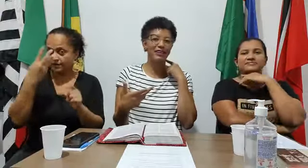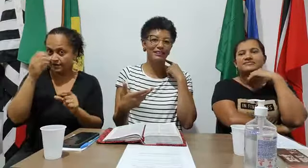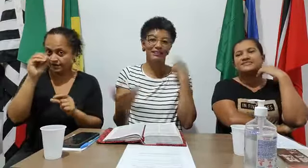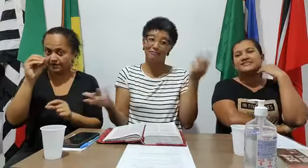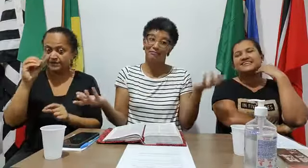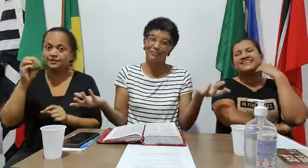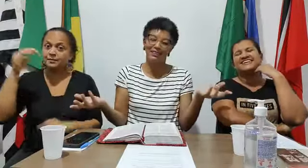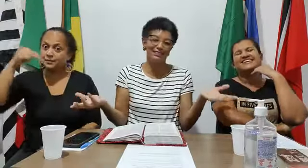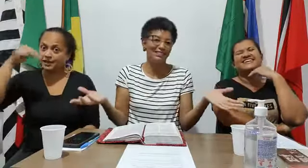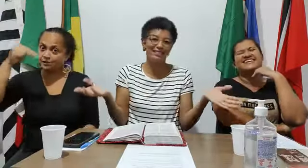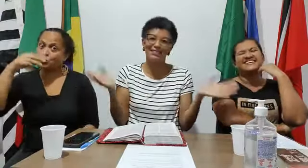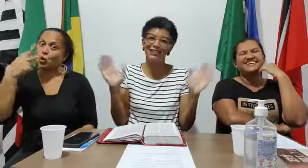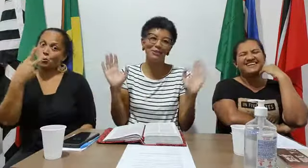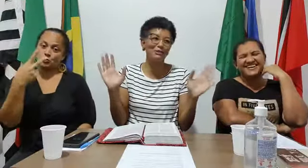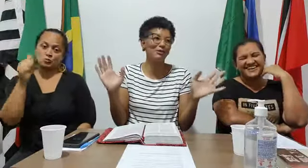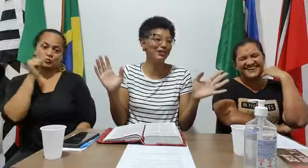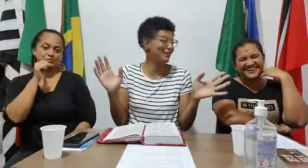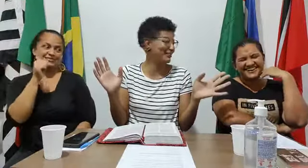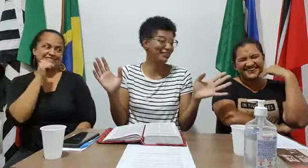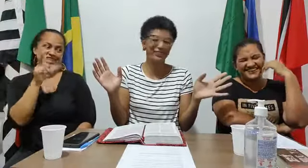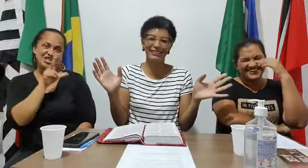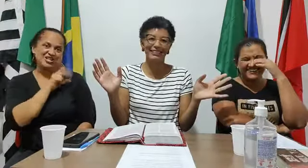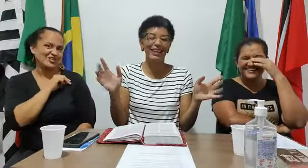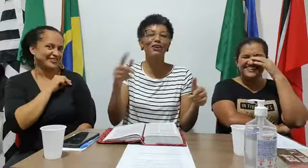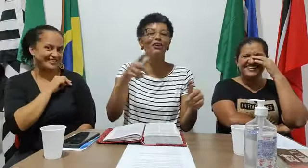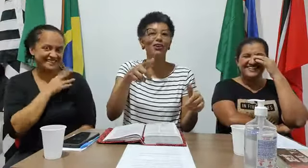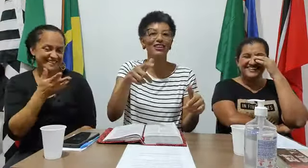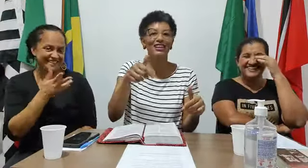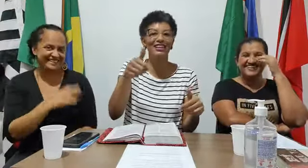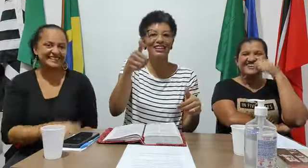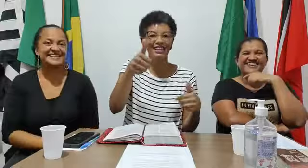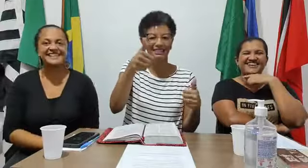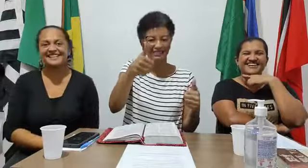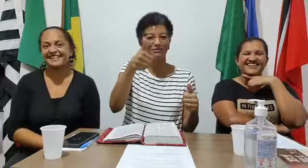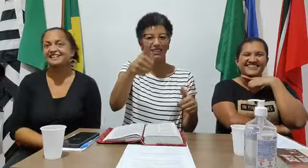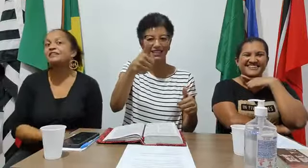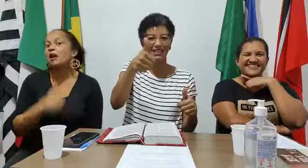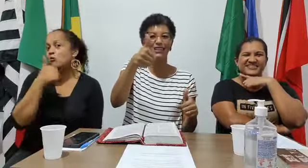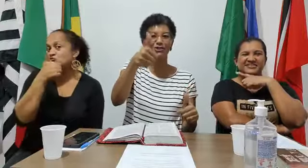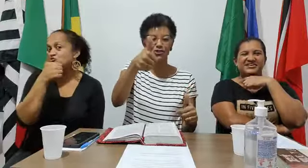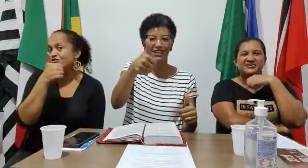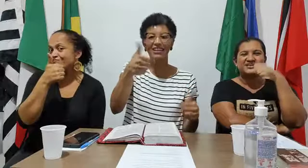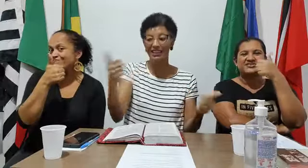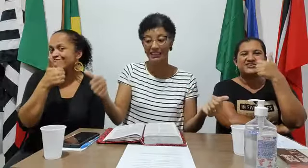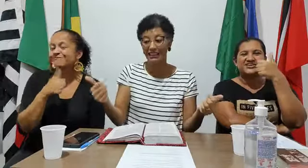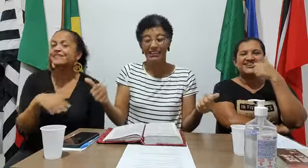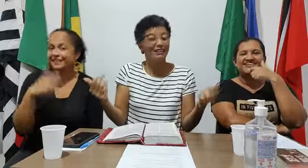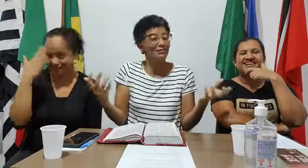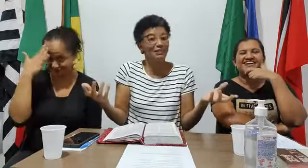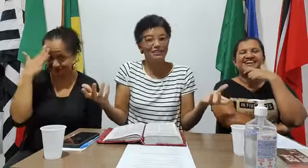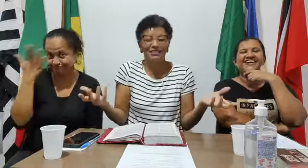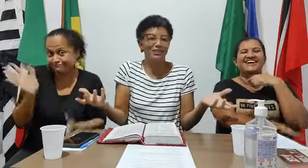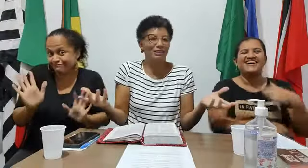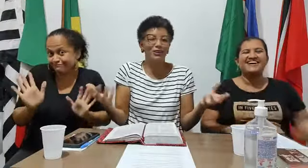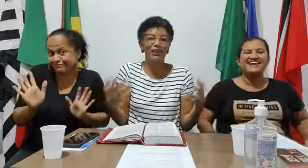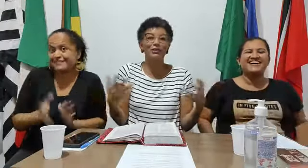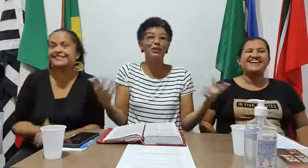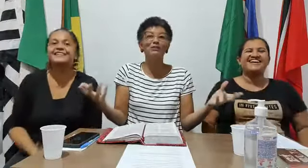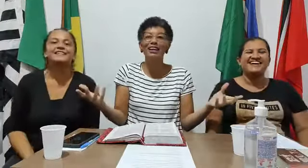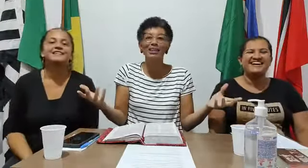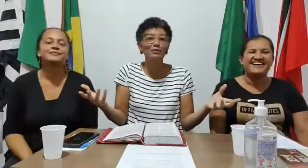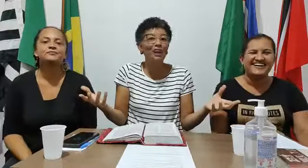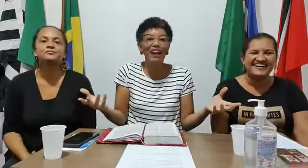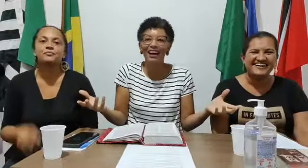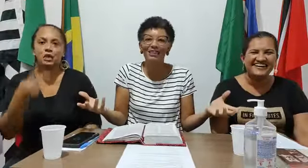com duas mulheres. Sinto muito. Quem concorda aí, Faz assim, dá um joinha. Dá um joia. Filho, não, colocar